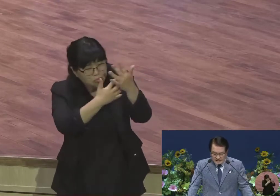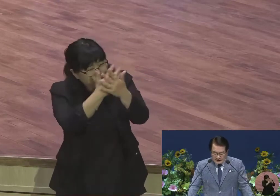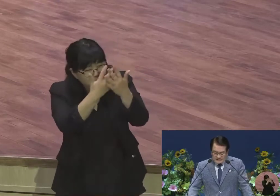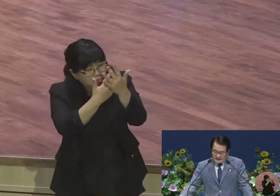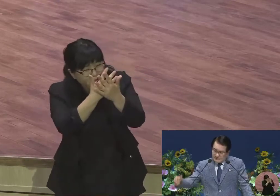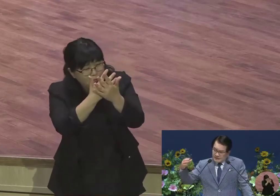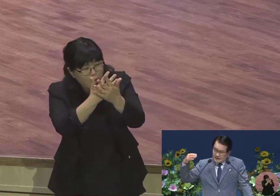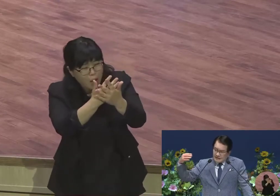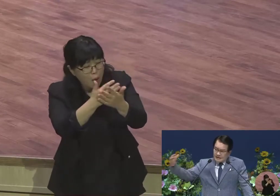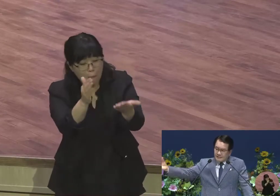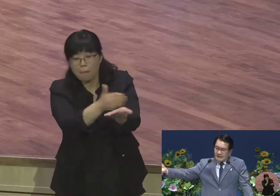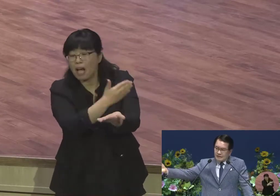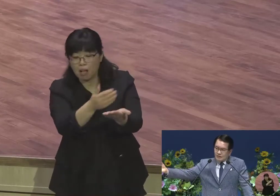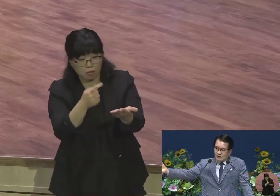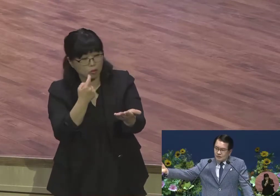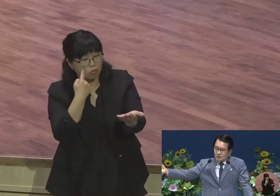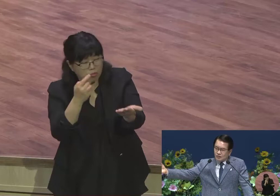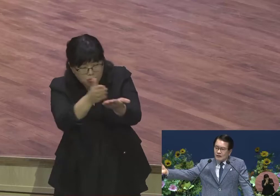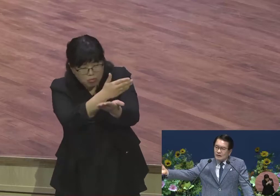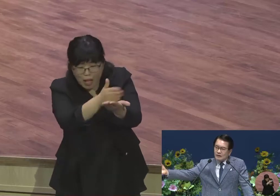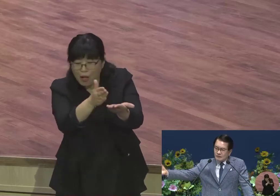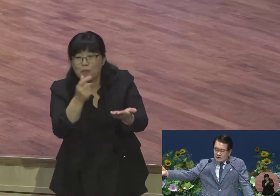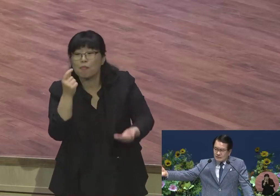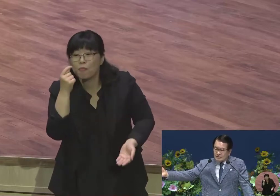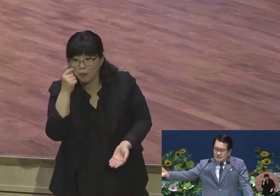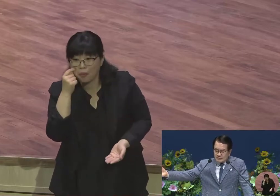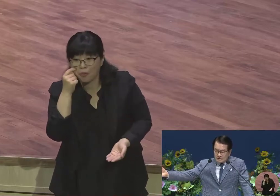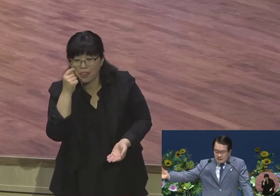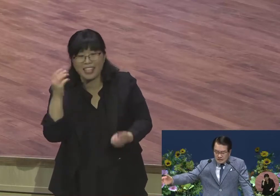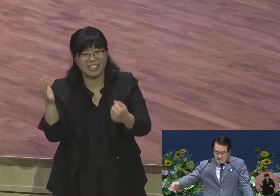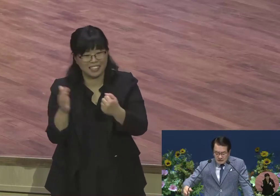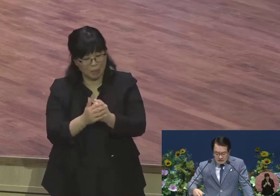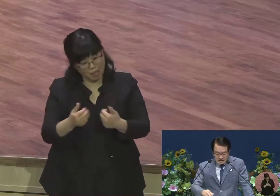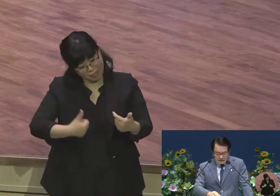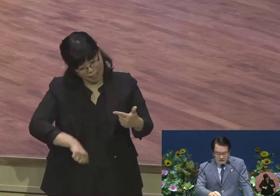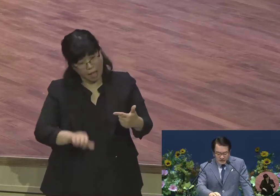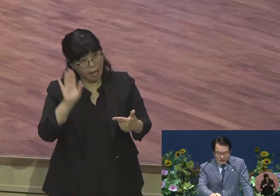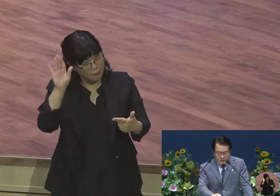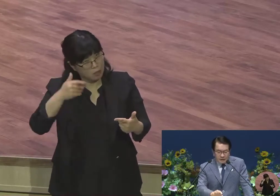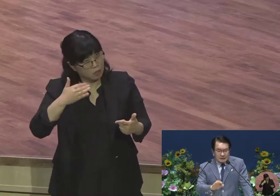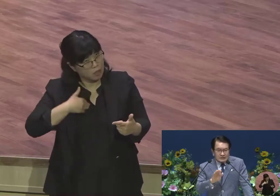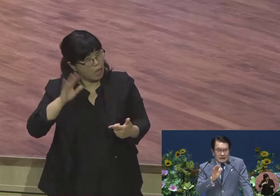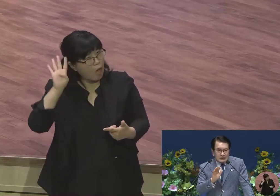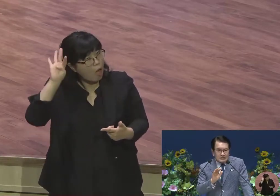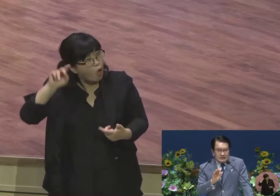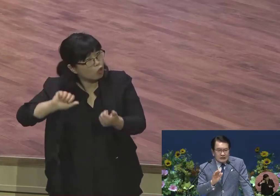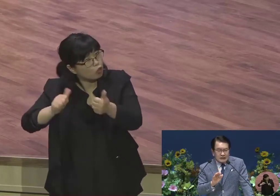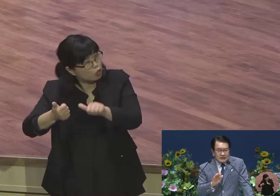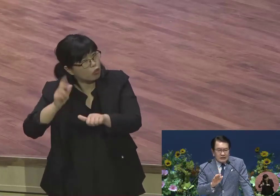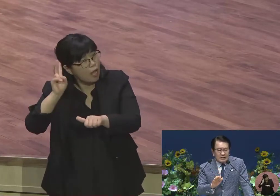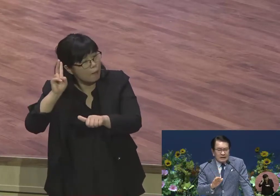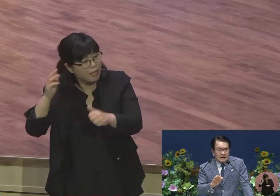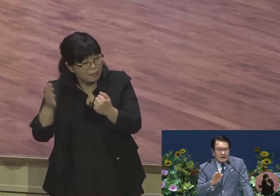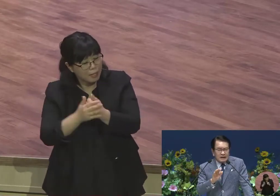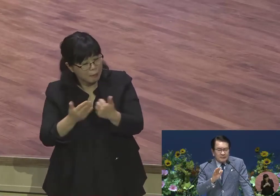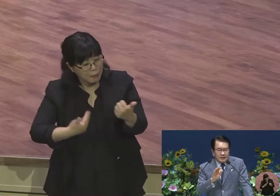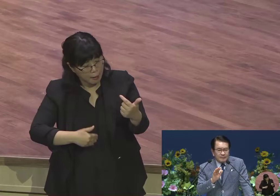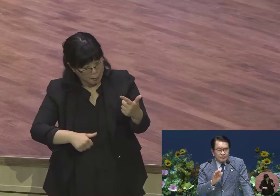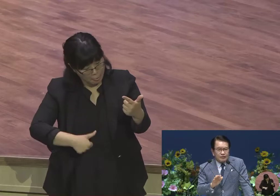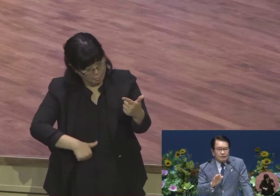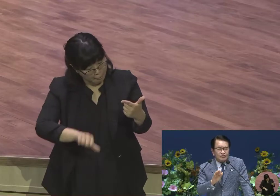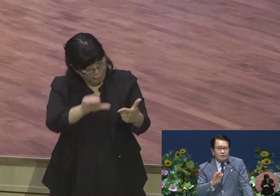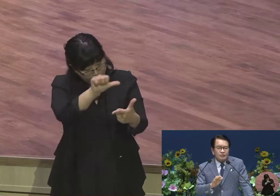미래를 대비하죠 후대를 위해서 그래서 그것이 바로 장자에게